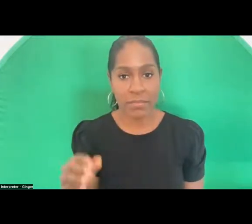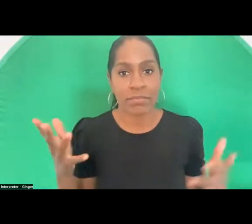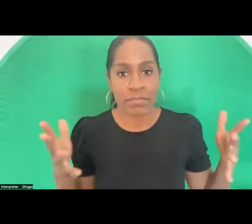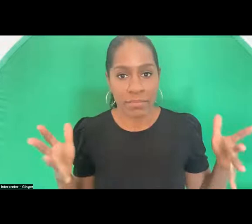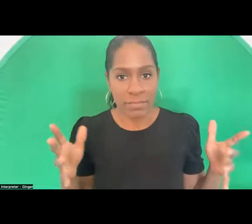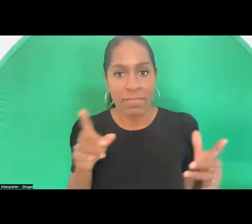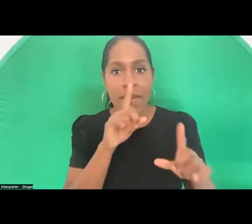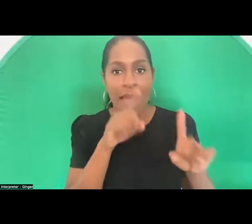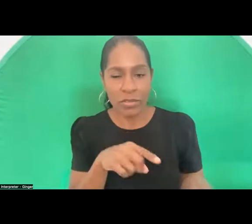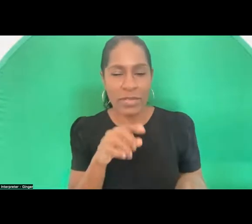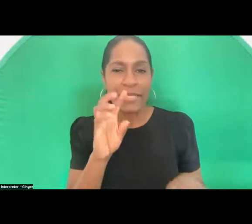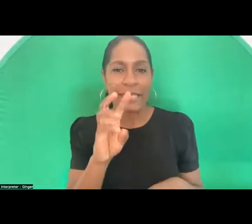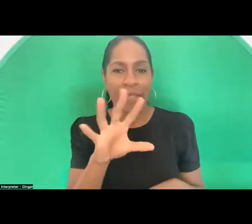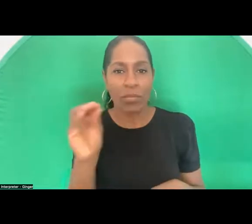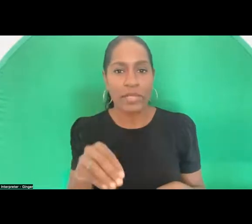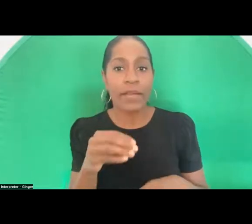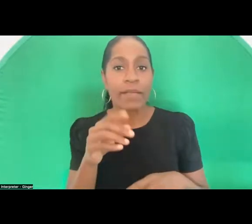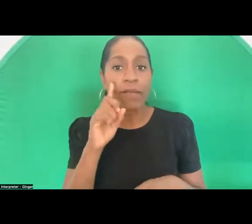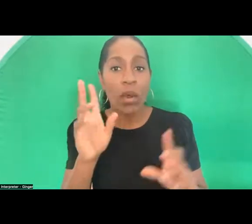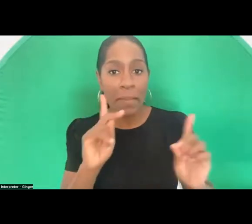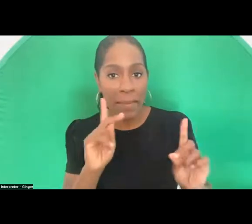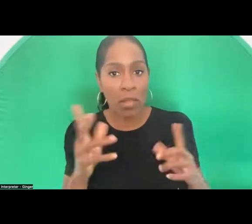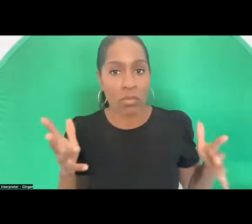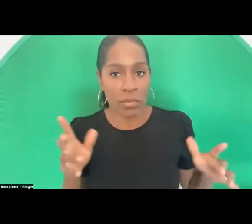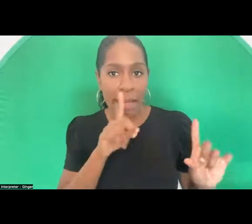respondió esta encuesta hasta ahora